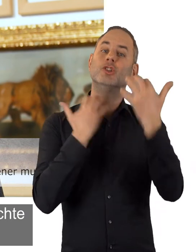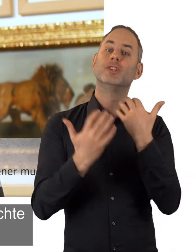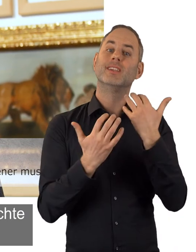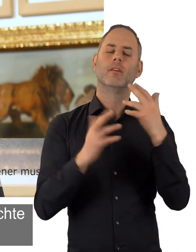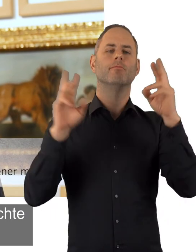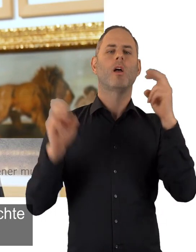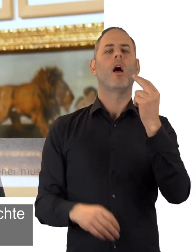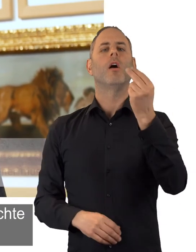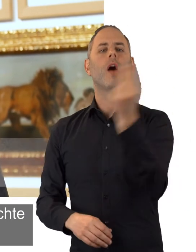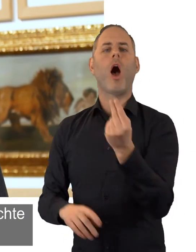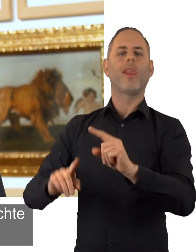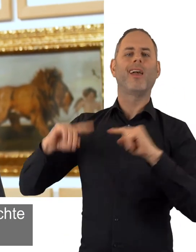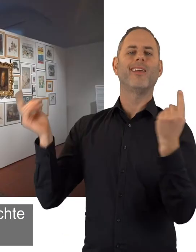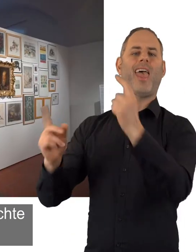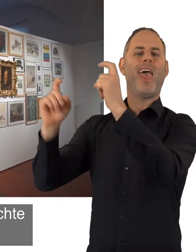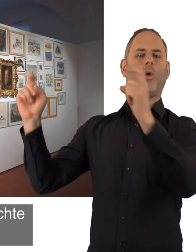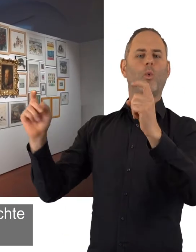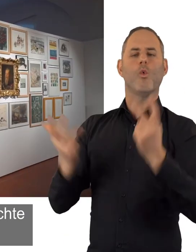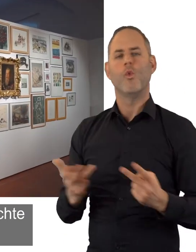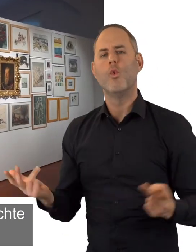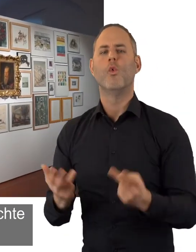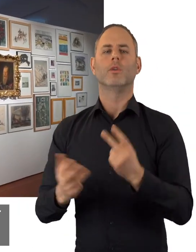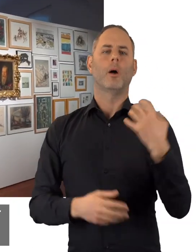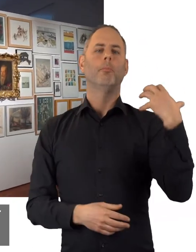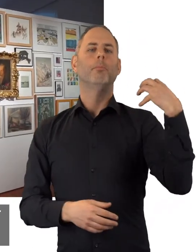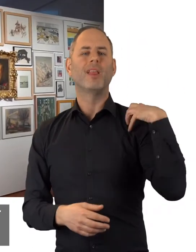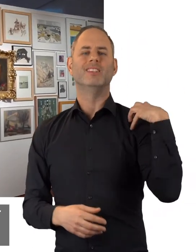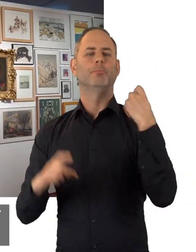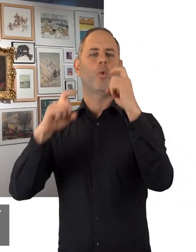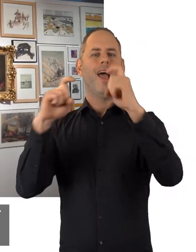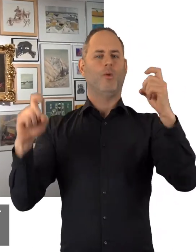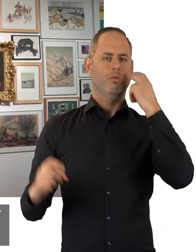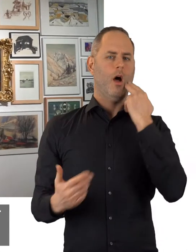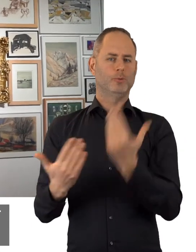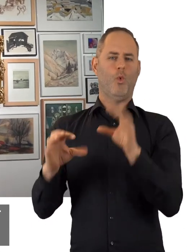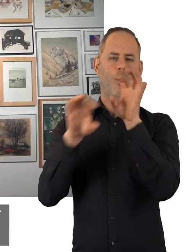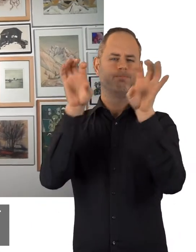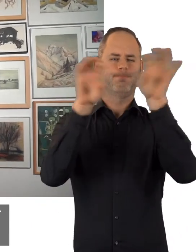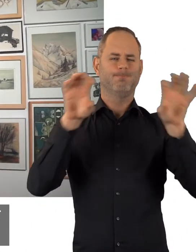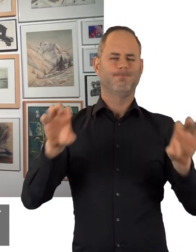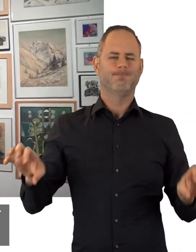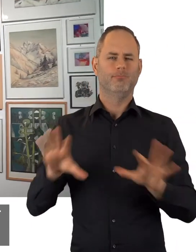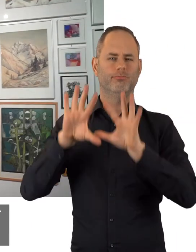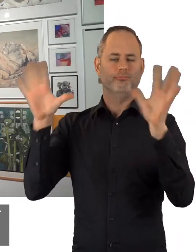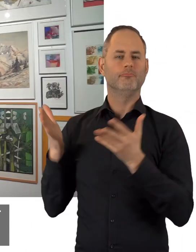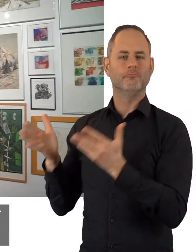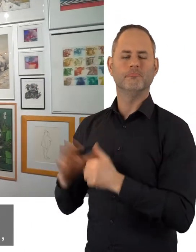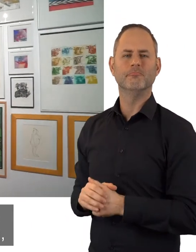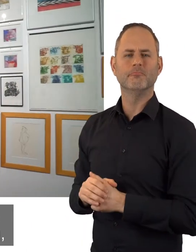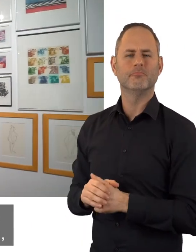Kunstgeschichte als Galerie Hängung oder auch als Petersburger Hängung genannt.